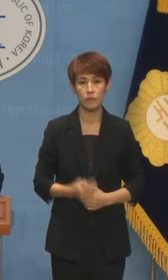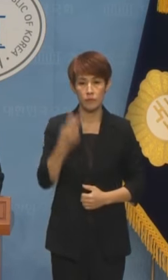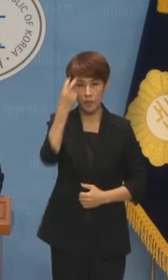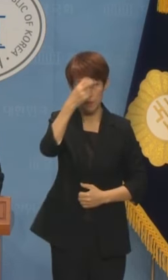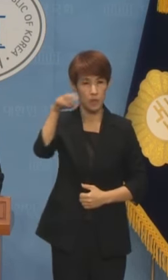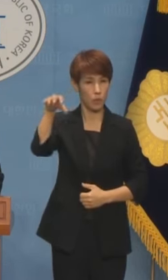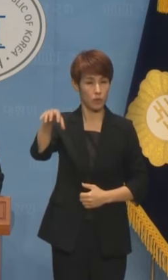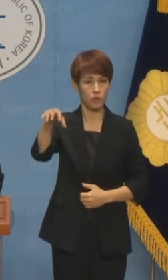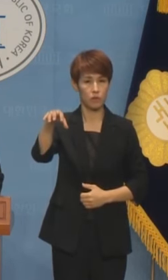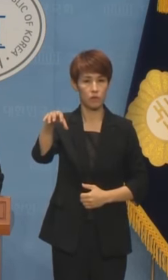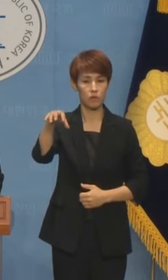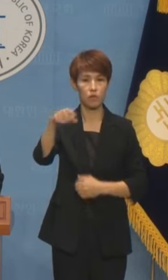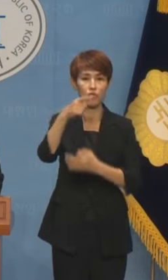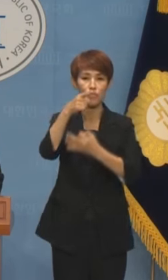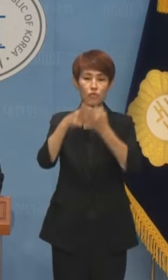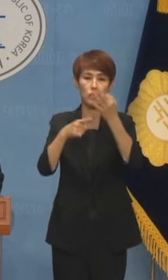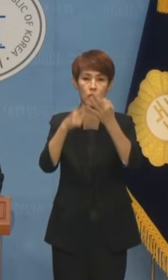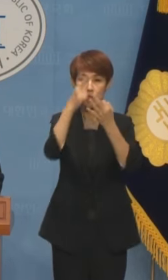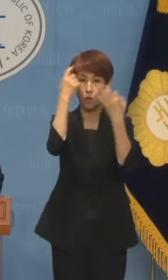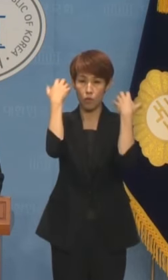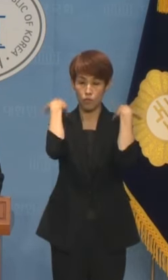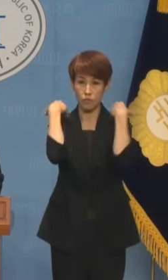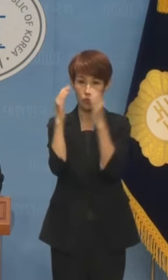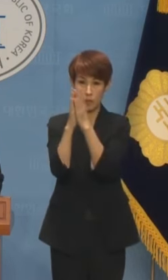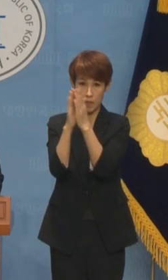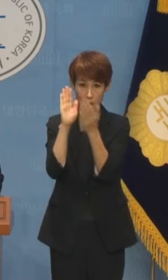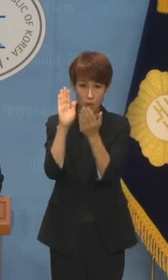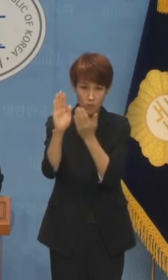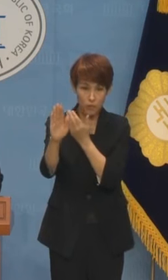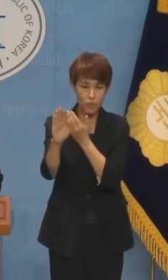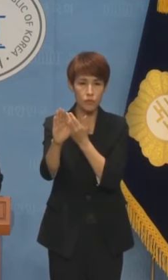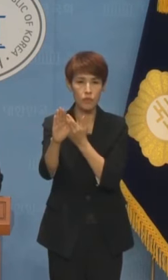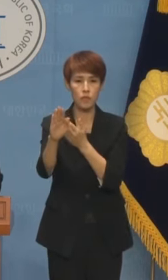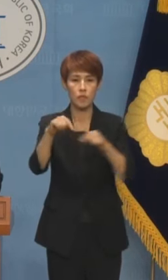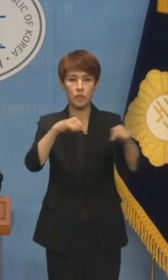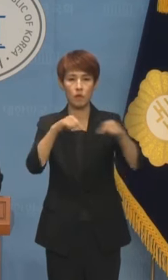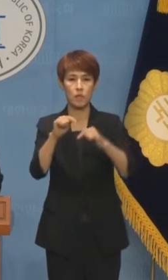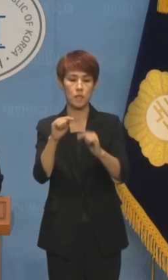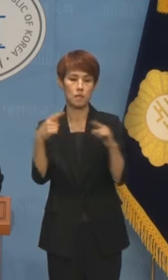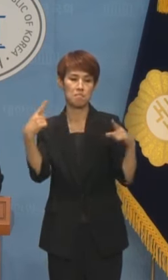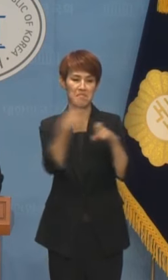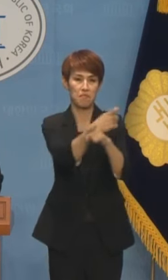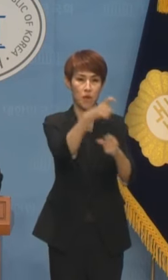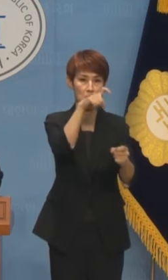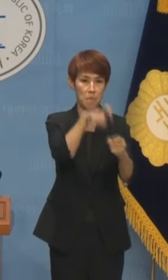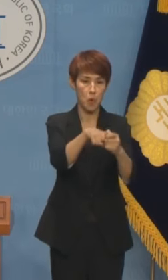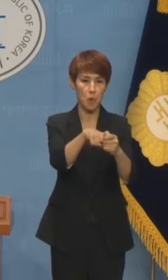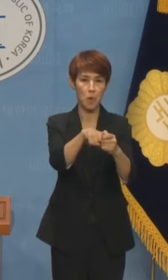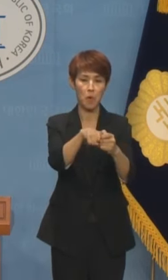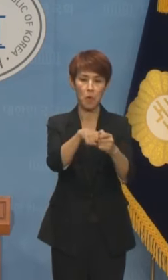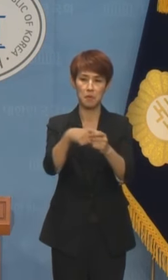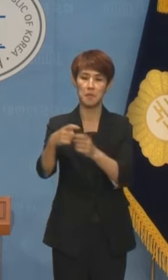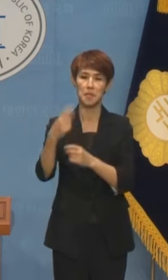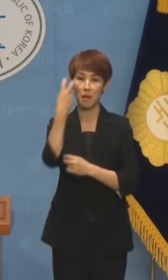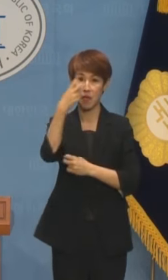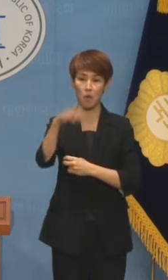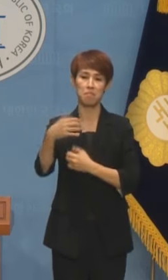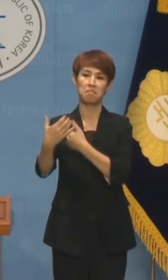감사원은 윤석열 정부 들어서 정권의 정치보복을 실행하는 수색대 역할을 자임해